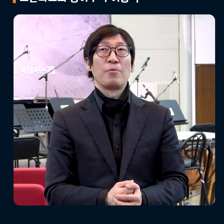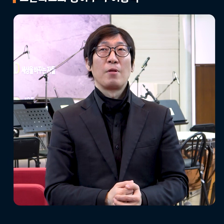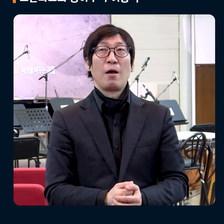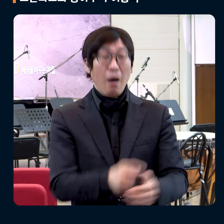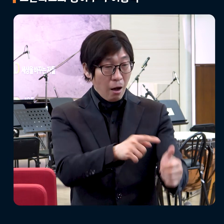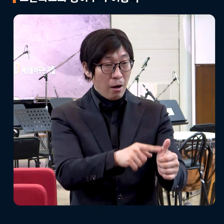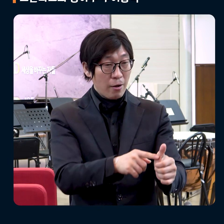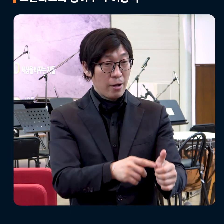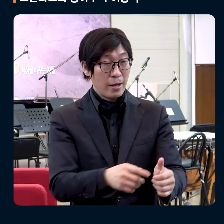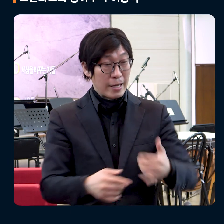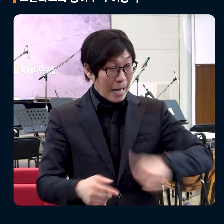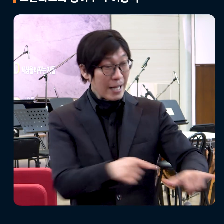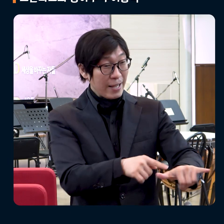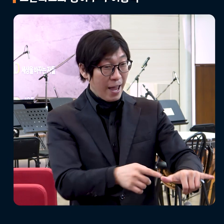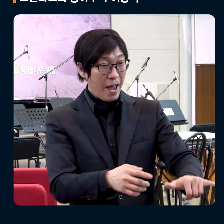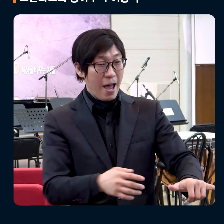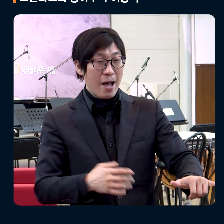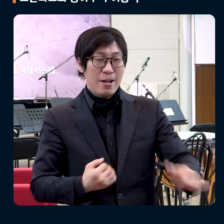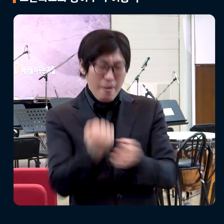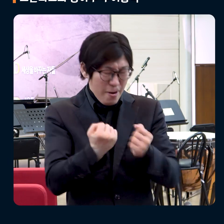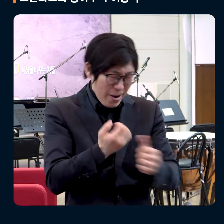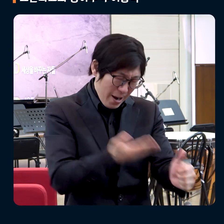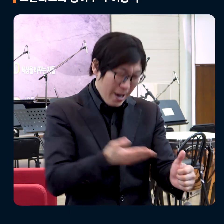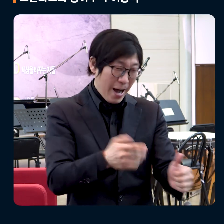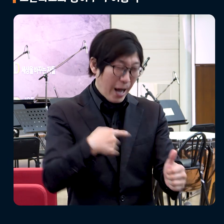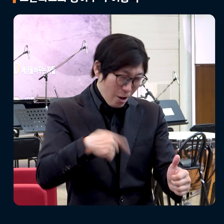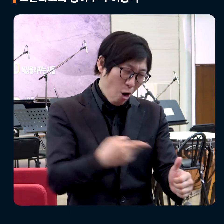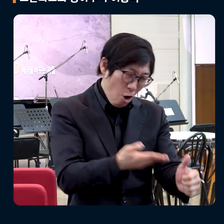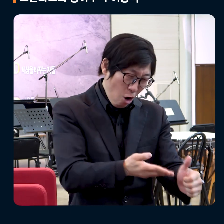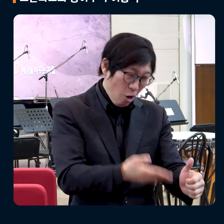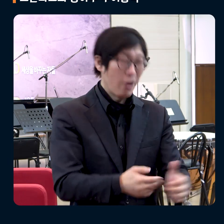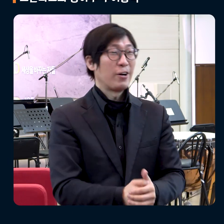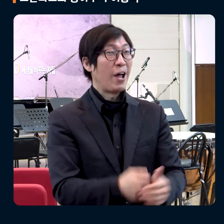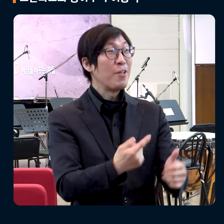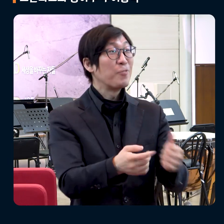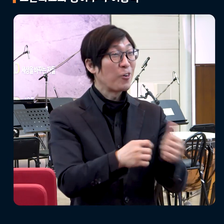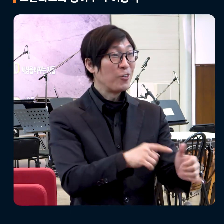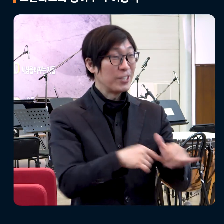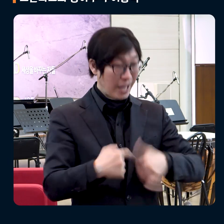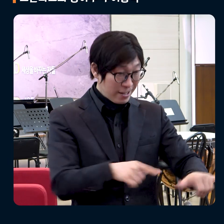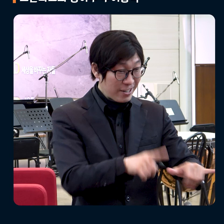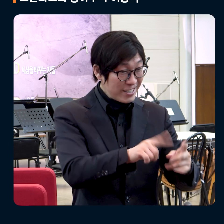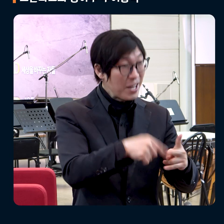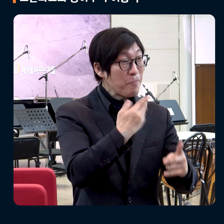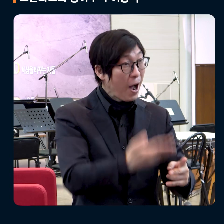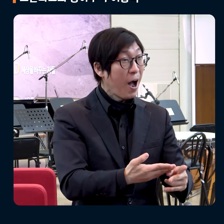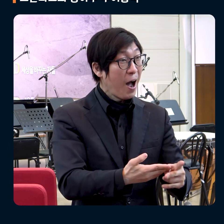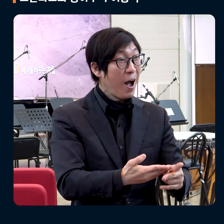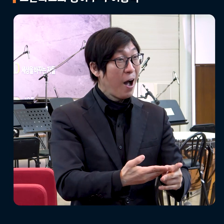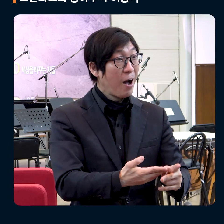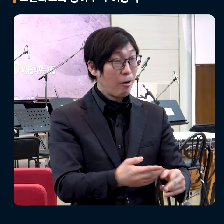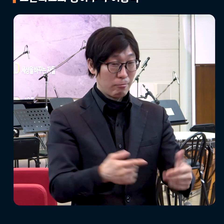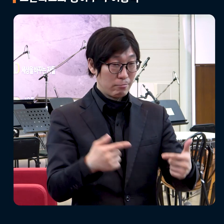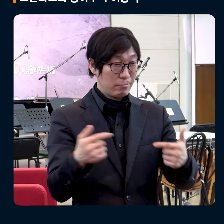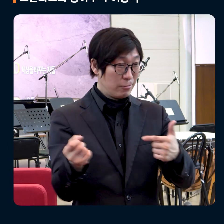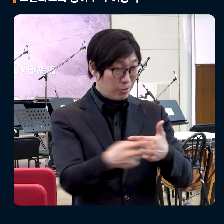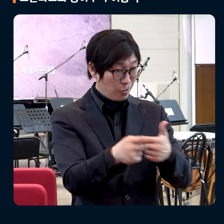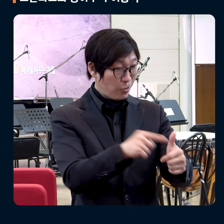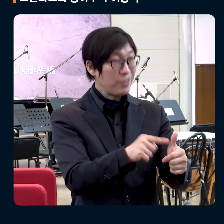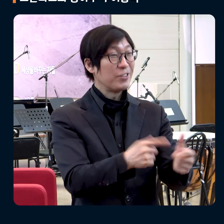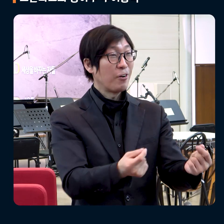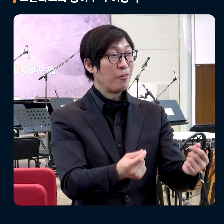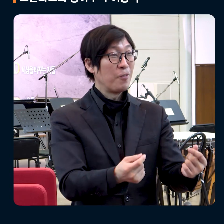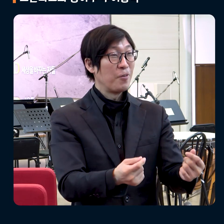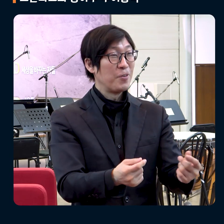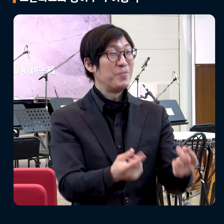아무리 얘기해도 아빠 그만 얘기해, 엄마 잔소리 뚝, 완전 니고데모죠. 여러분